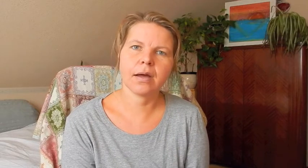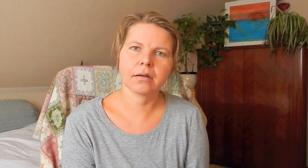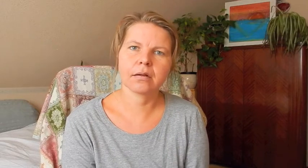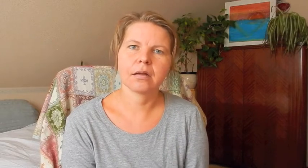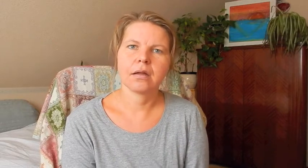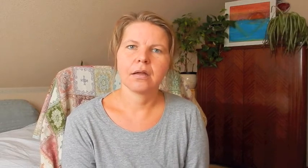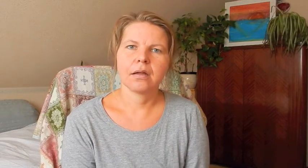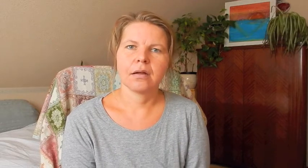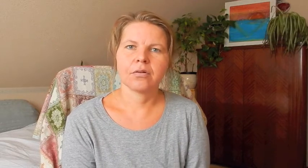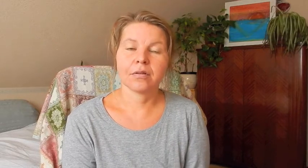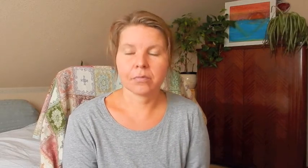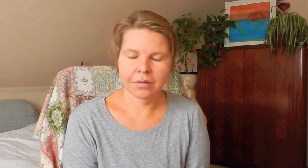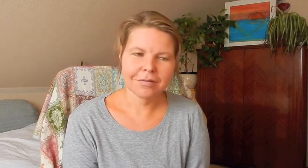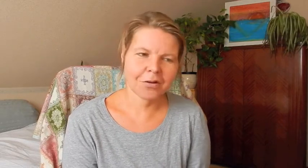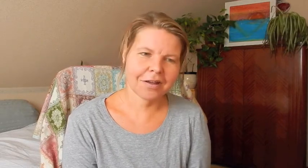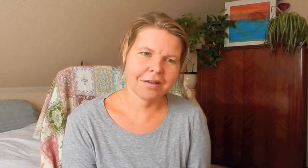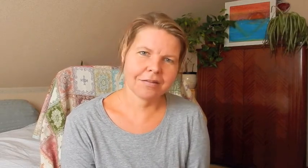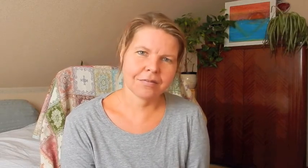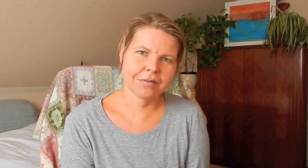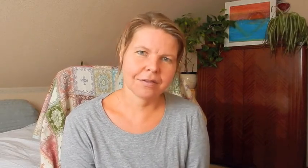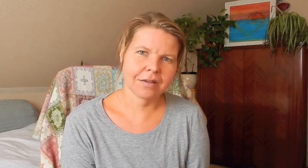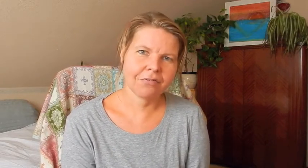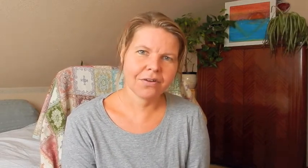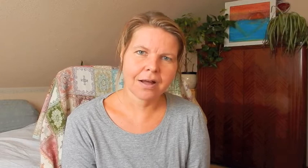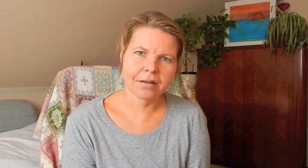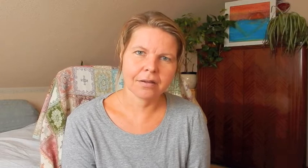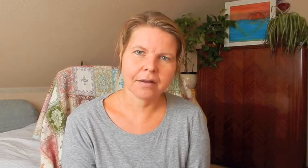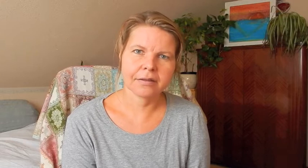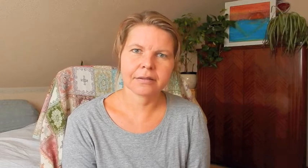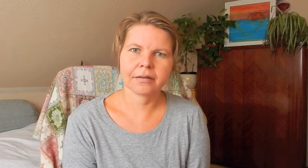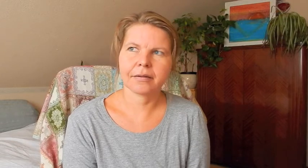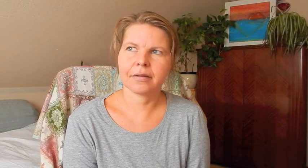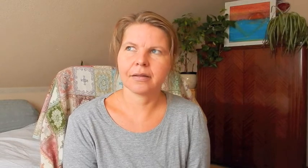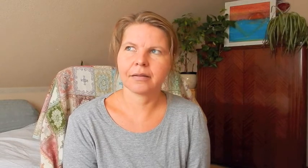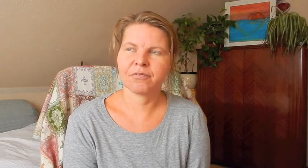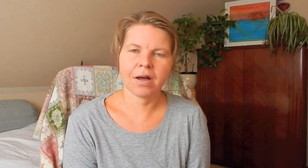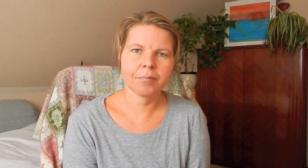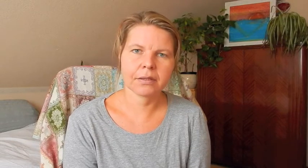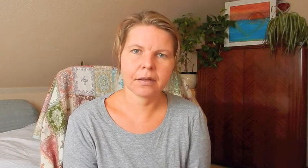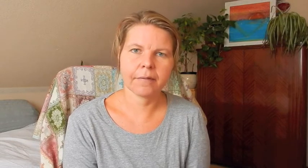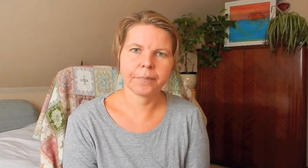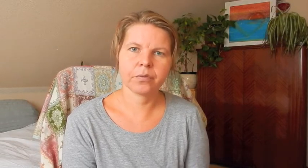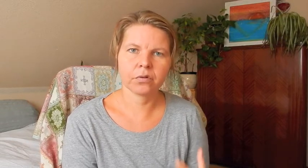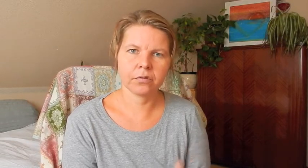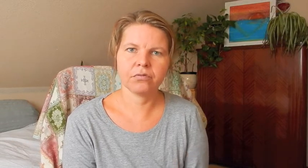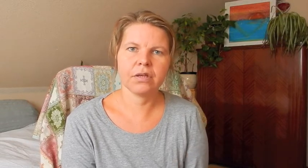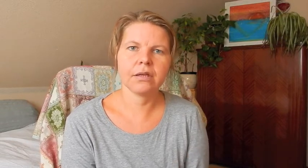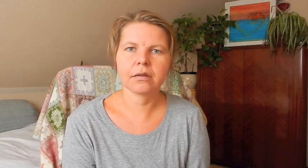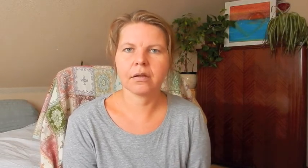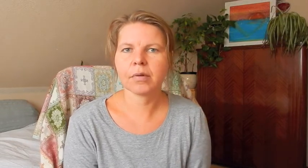merken, und das ist auch gerade das, was ich erfahre, ja, ich habe mich ja durch diesen Weg immer mehr